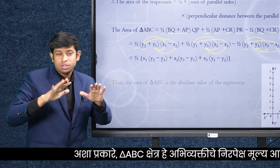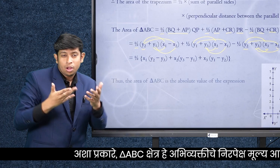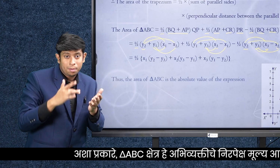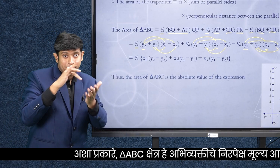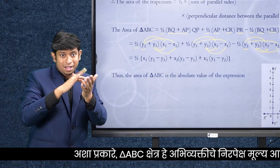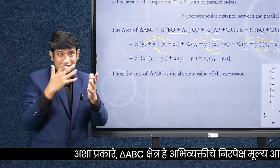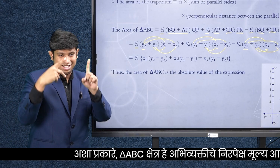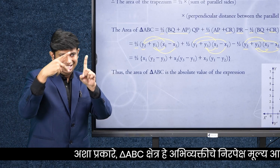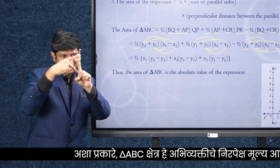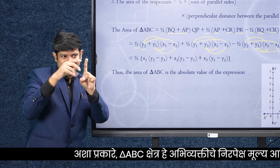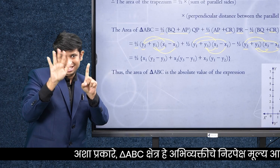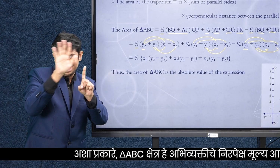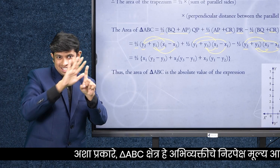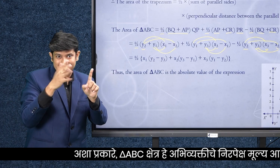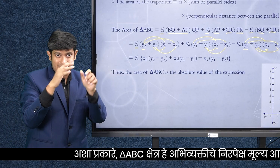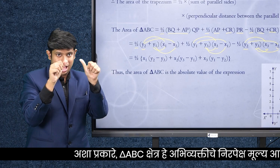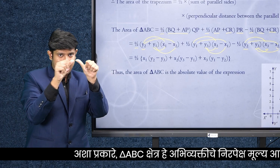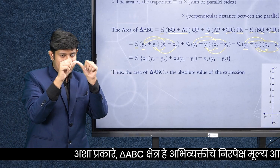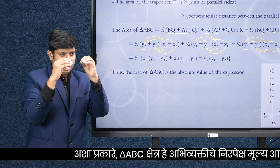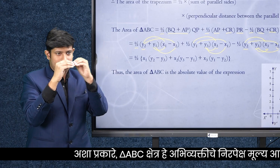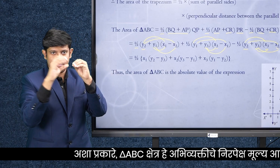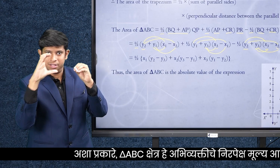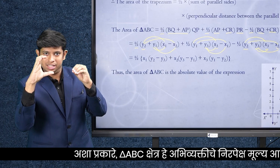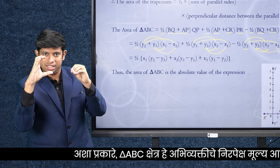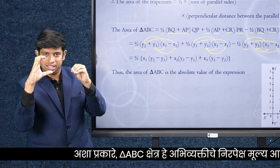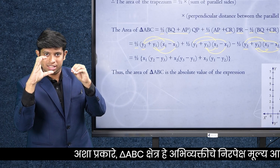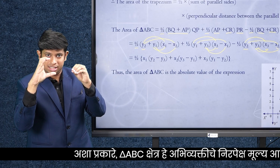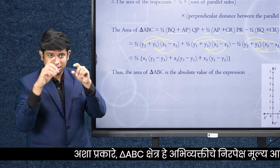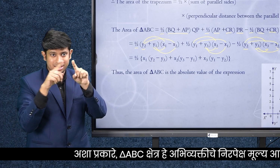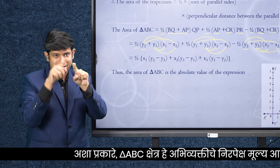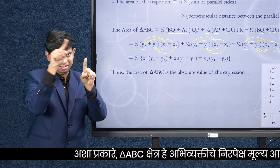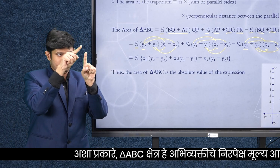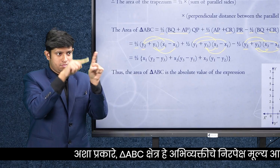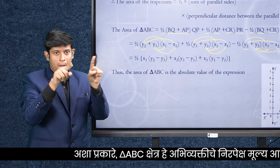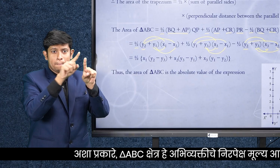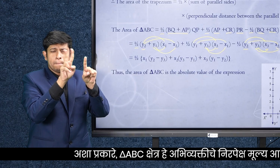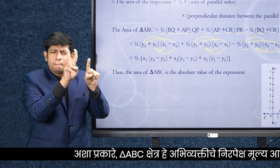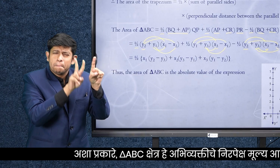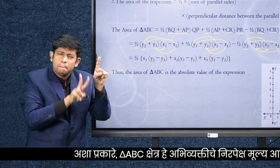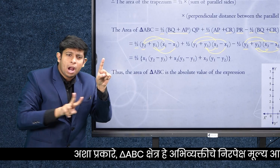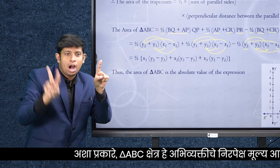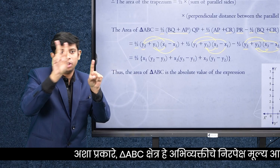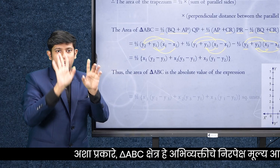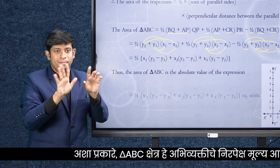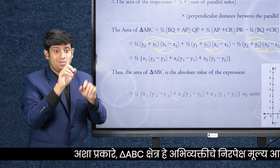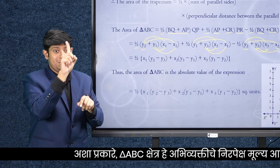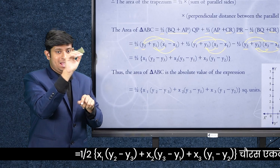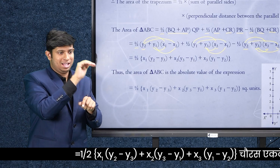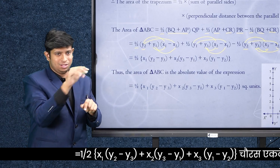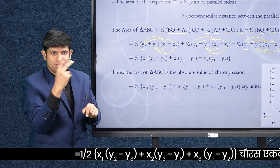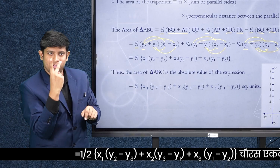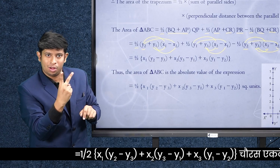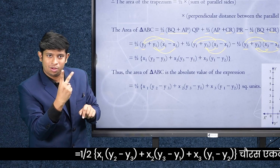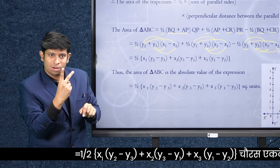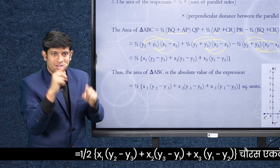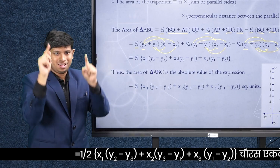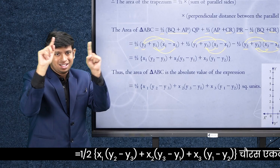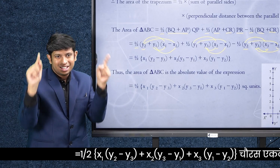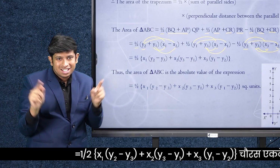अशा प्रकारे ट्रायंगल एबीसी क्षेत्र हे अभिव्यक्तीचे निरपेक्ष मूल्य आहे. दॅट इक्वल्स टू